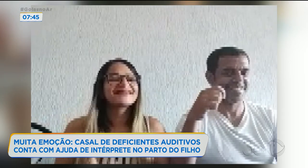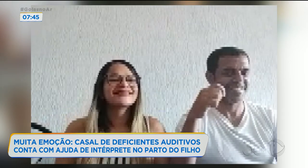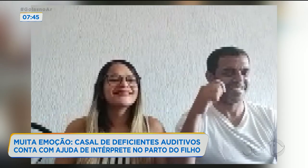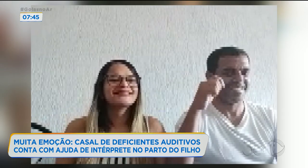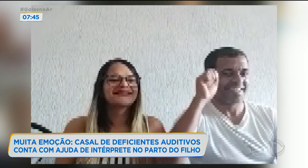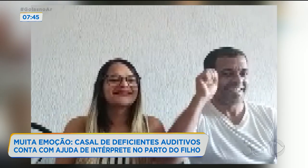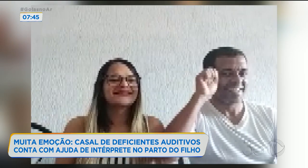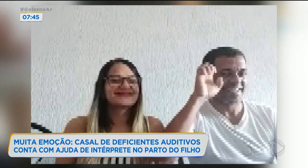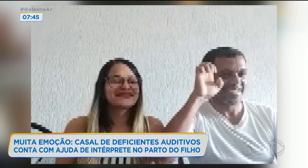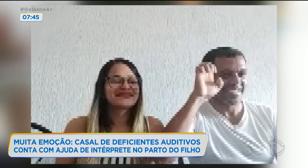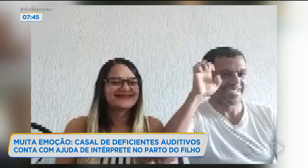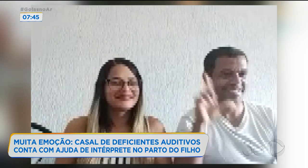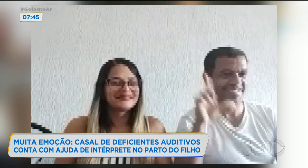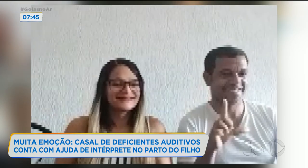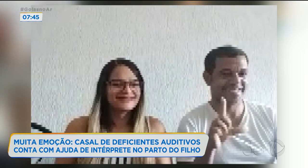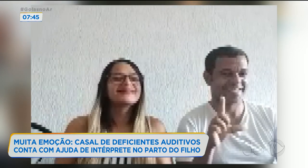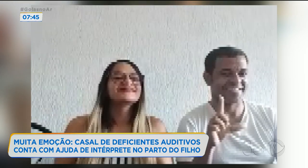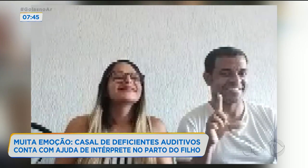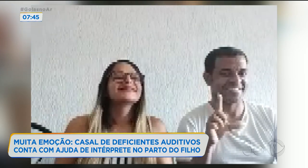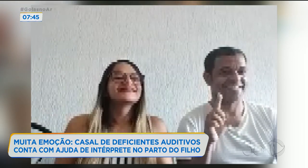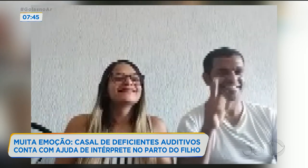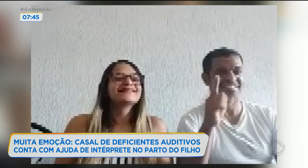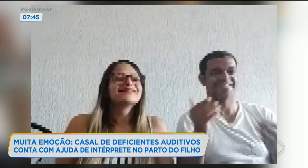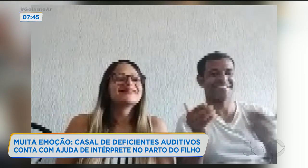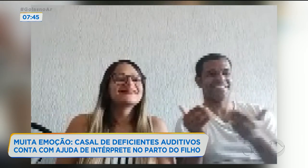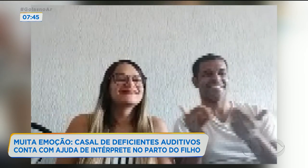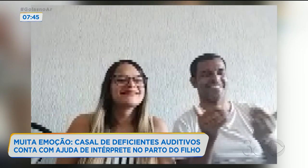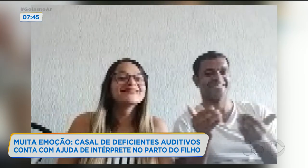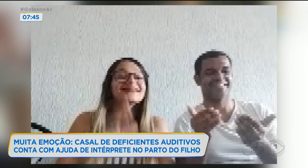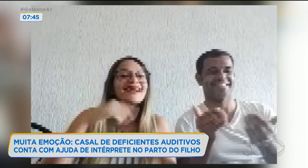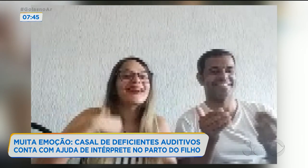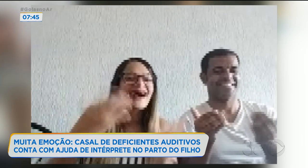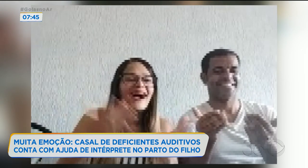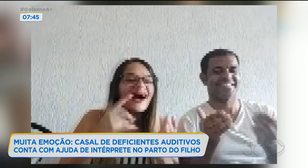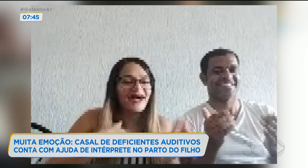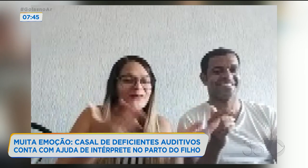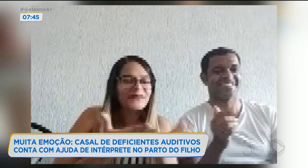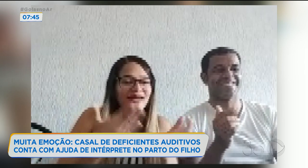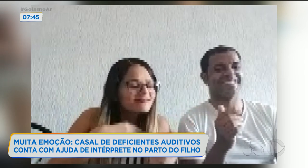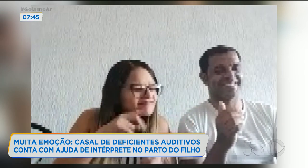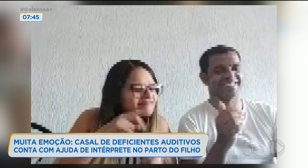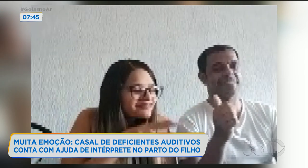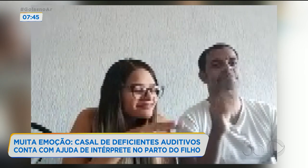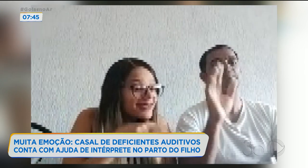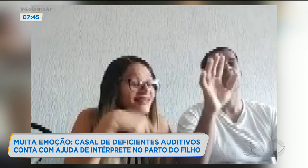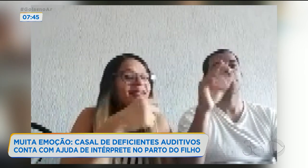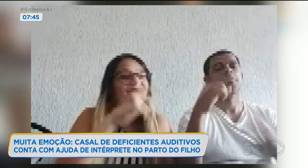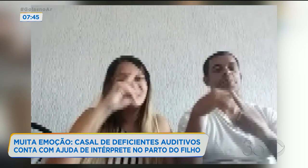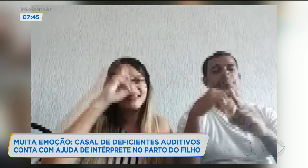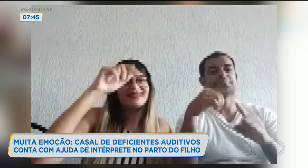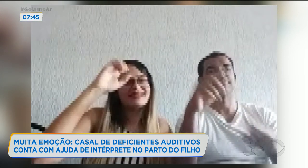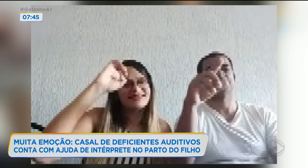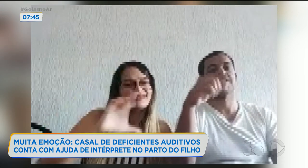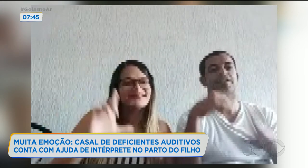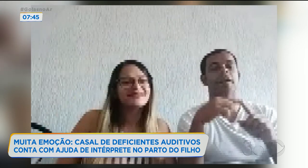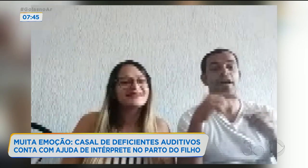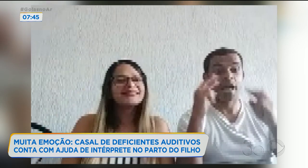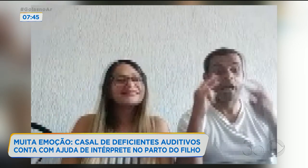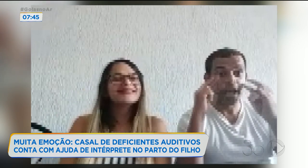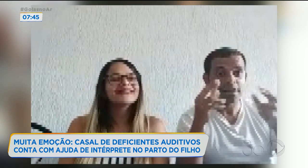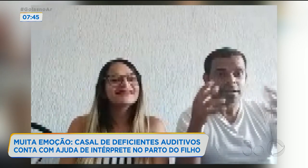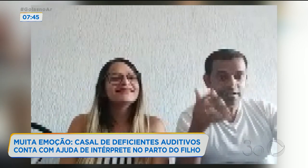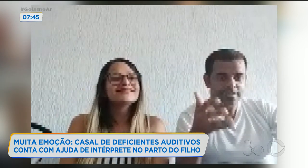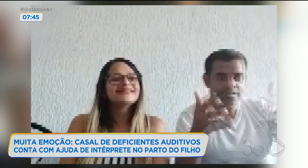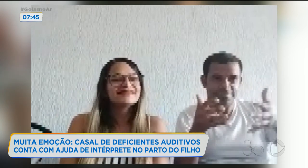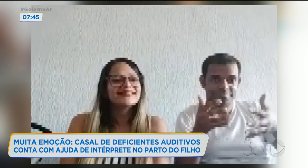Eles garantem que não vão esquecer a experiência que tiveram, mas gostariam que consultas médicas, cirurgias e outros